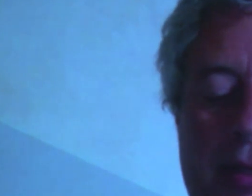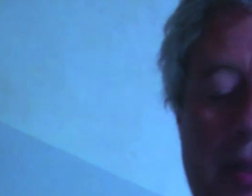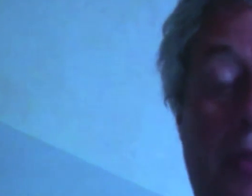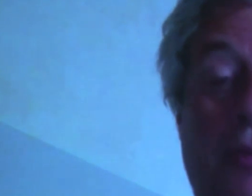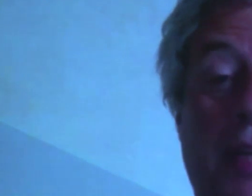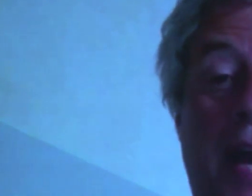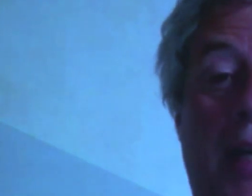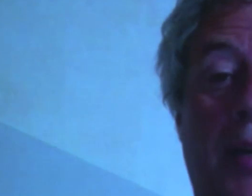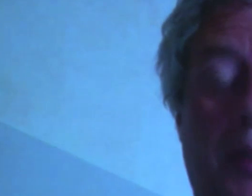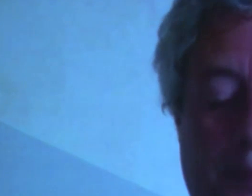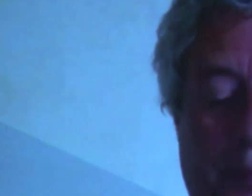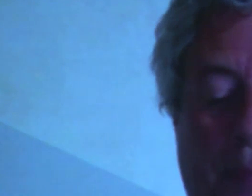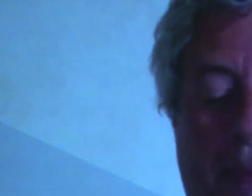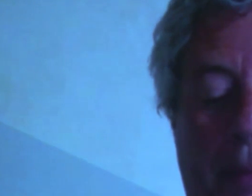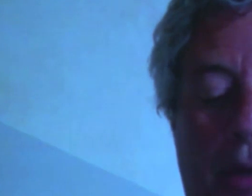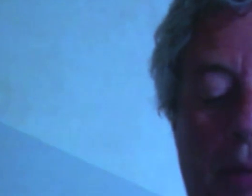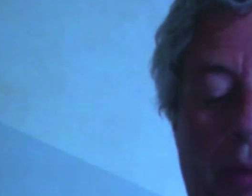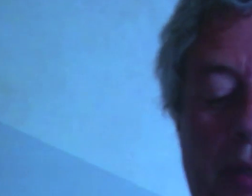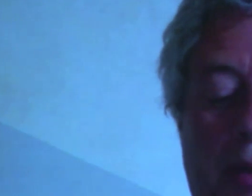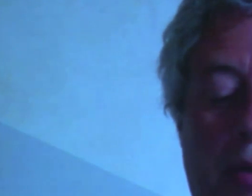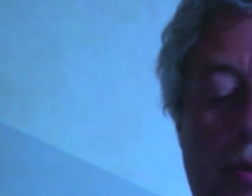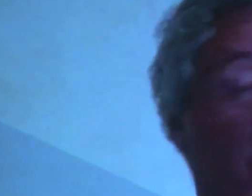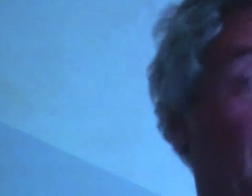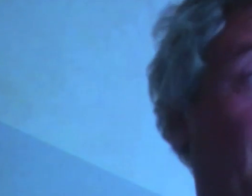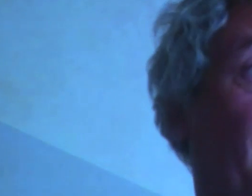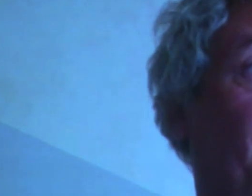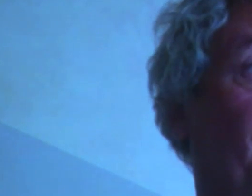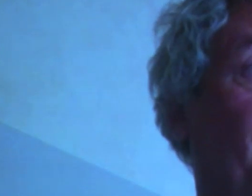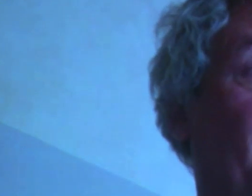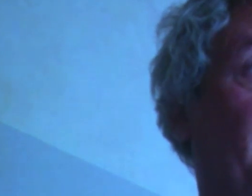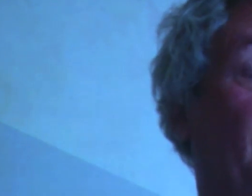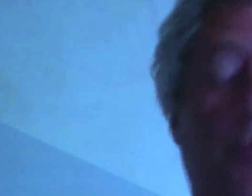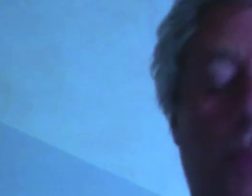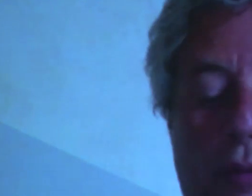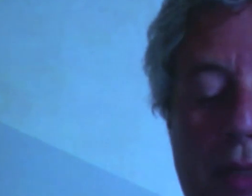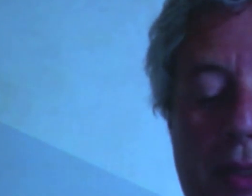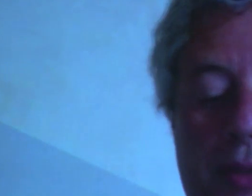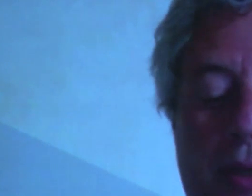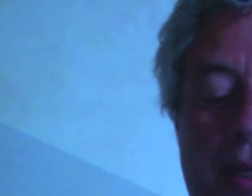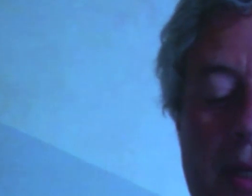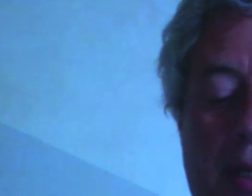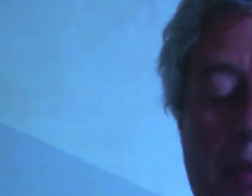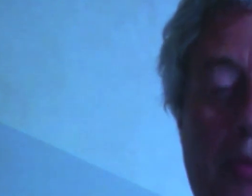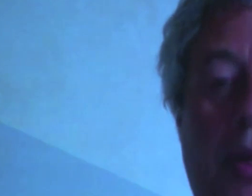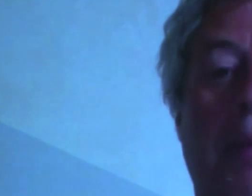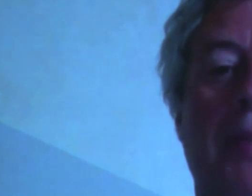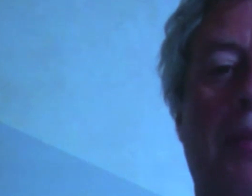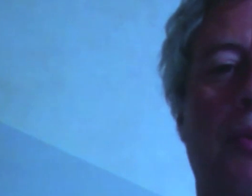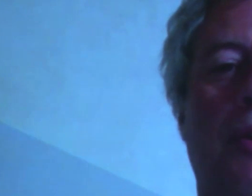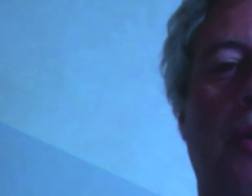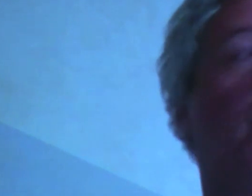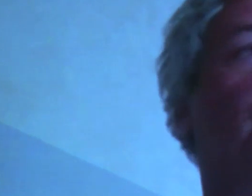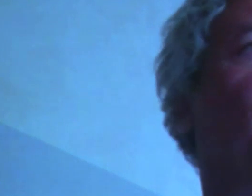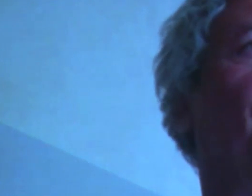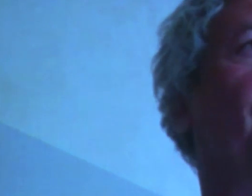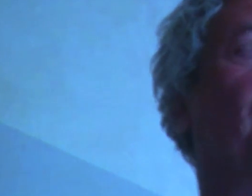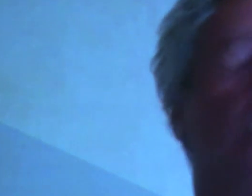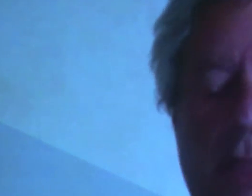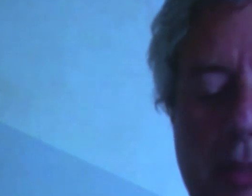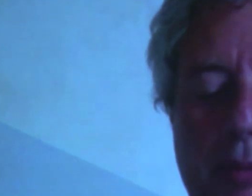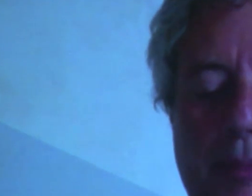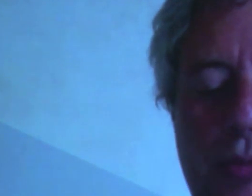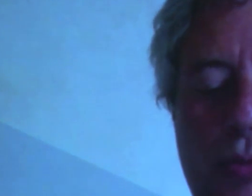si sfida però abbiamo cambiato tante cose siamo più giovani perché rimessa non si sommano i